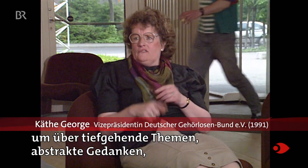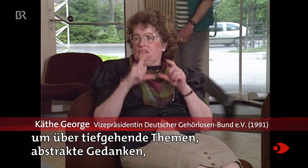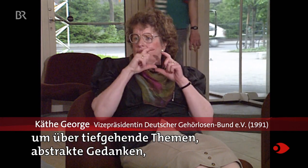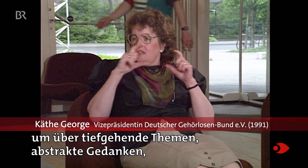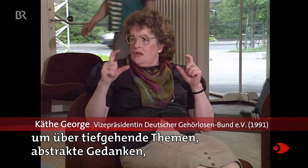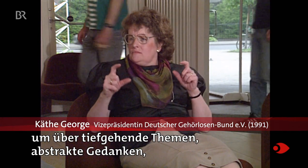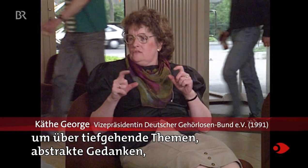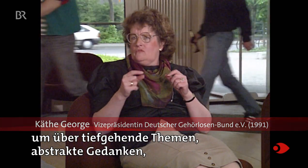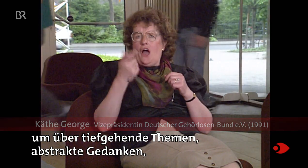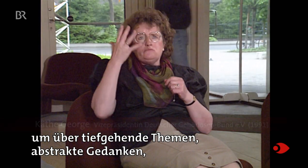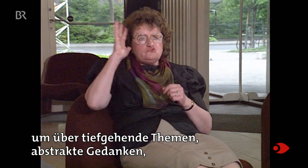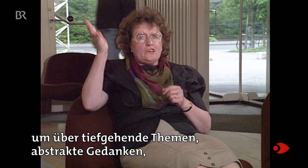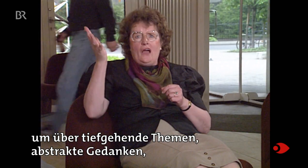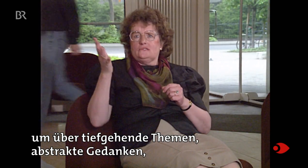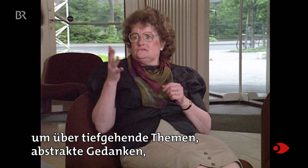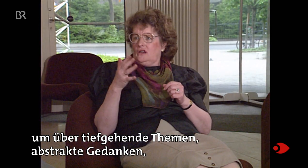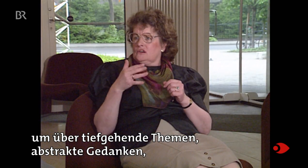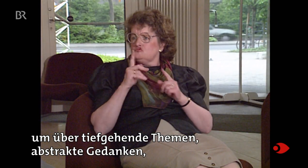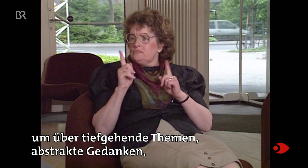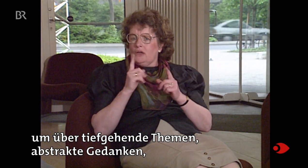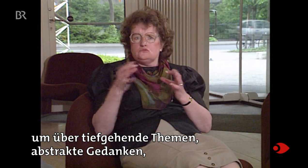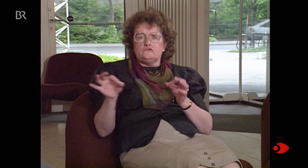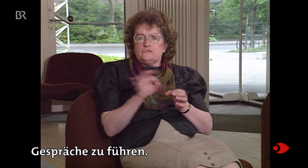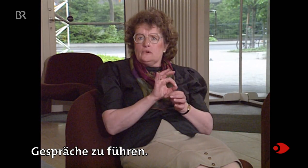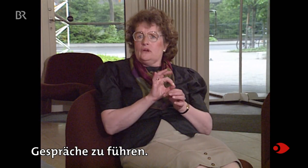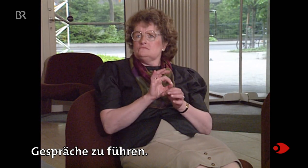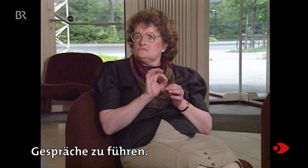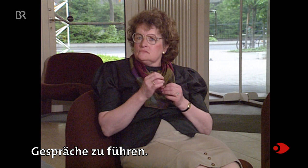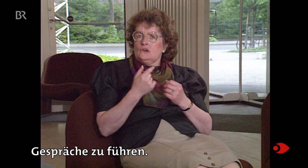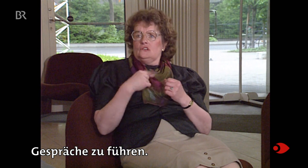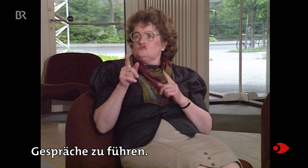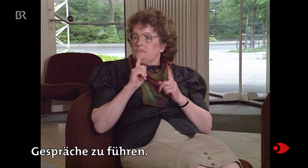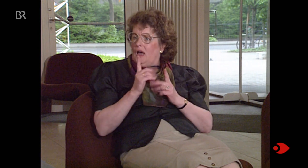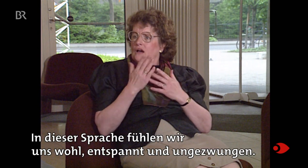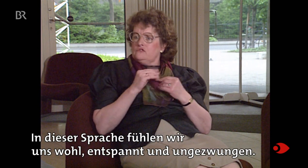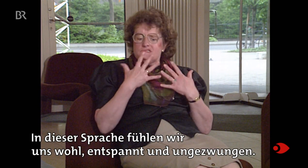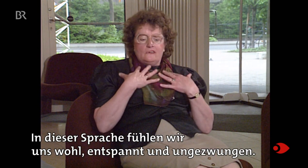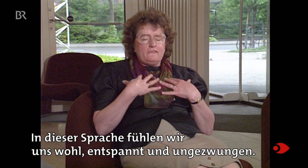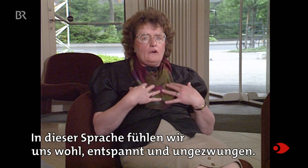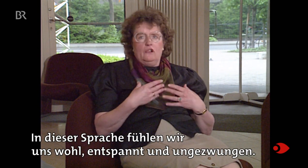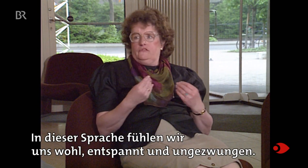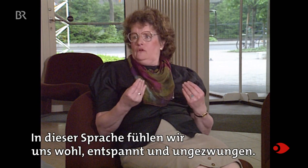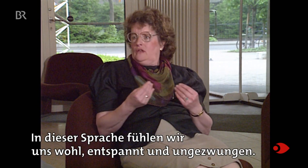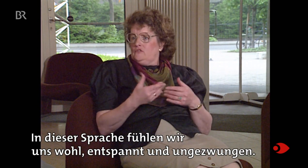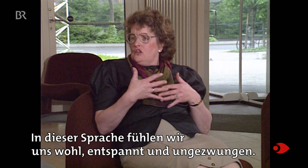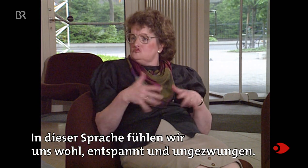über tiefgehende Themen, abstrakte Gedanken, Gespräche zu führen. In dieser Sprache fühlen wir uns wohl,